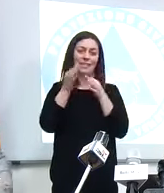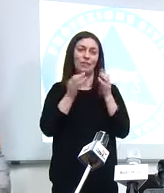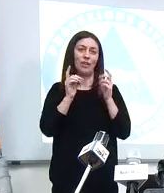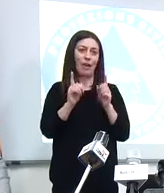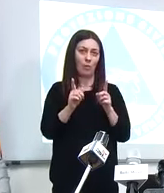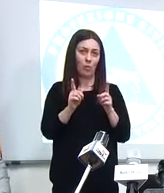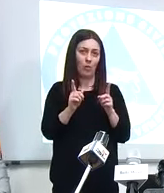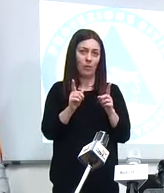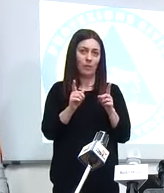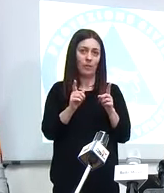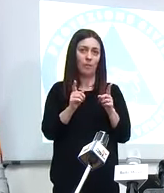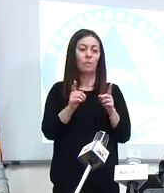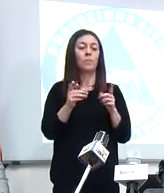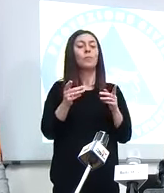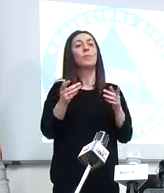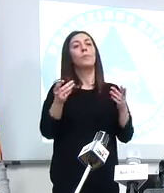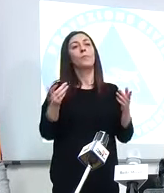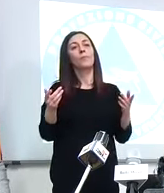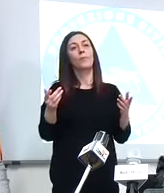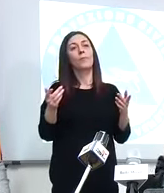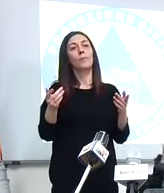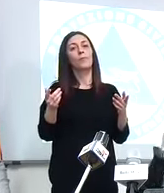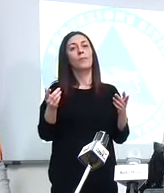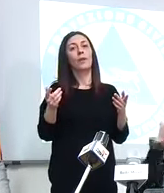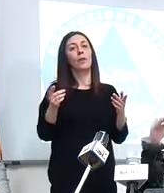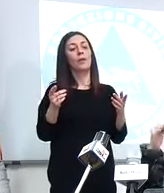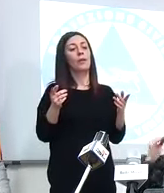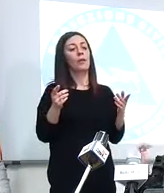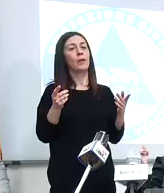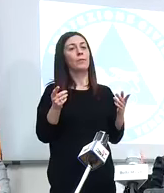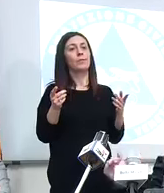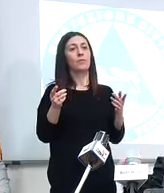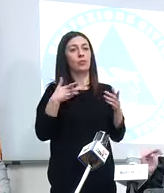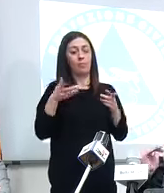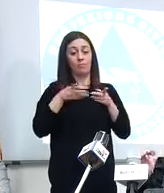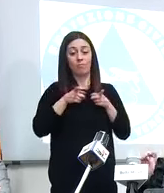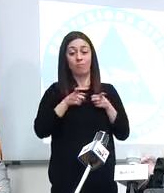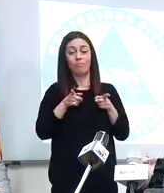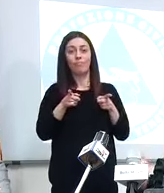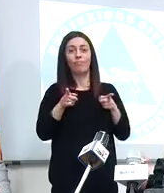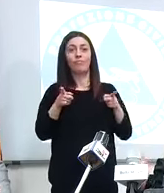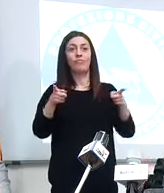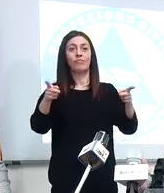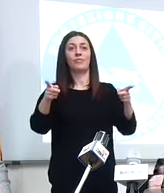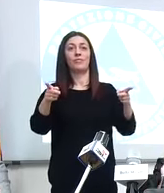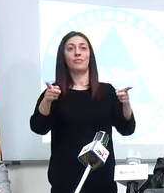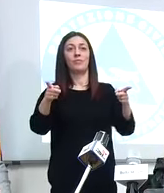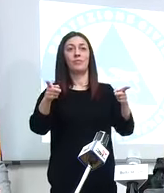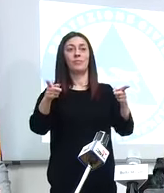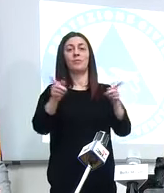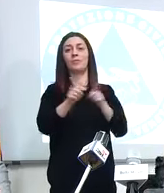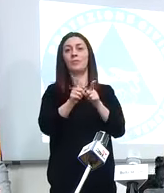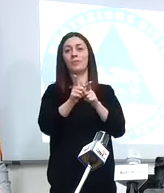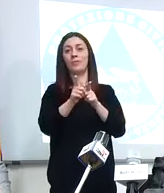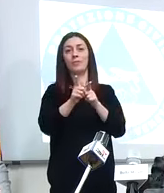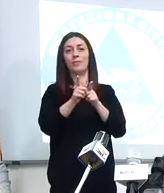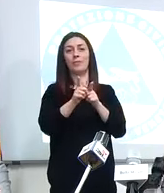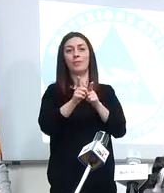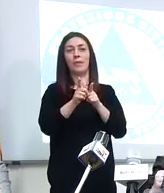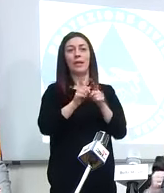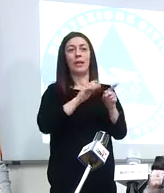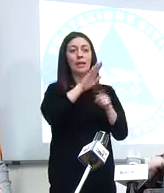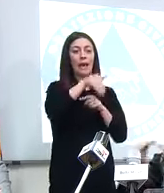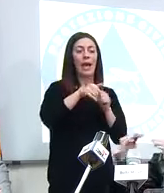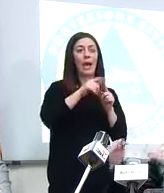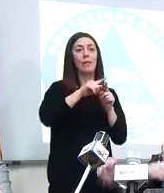dire che diverse linee, sì, diverse linee però vaccinali vengono aperte, perché via via chiami i primi,